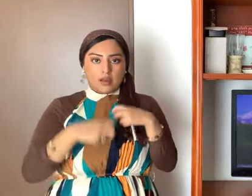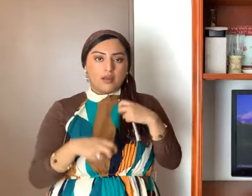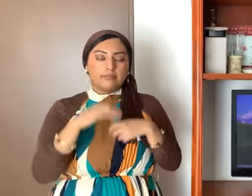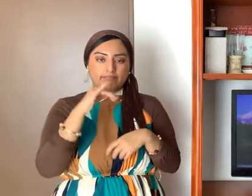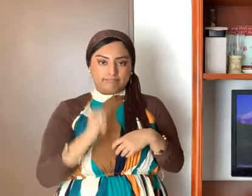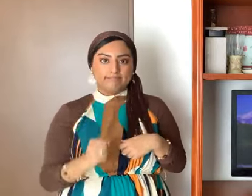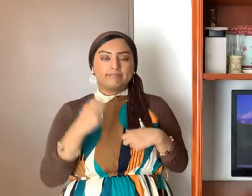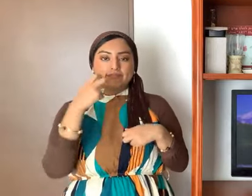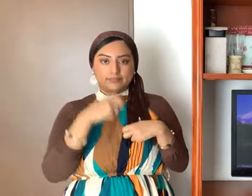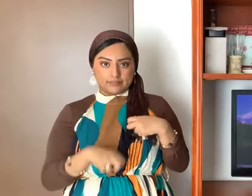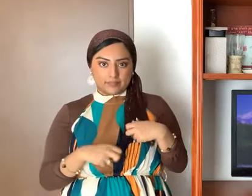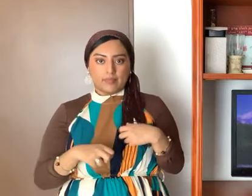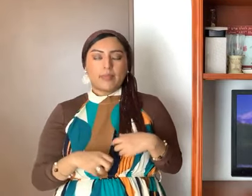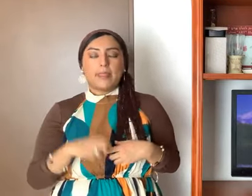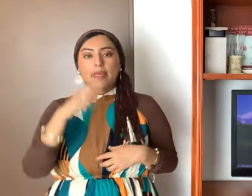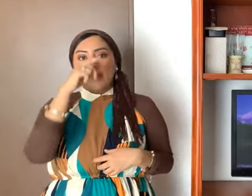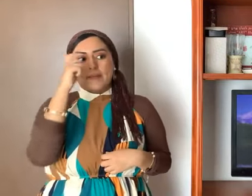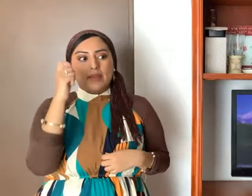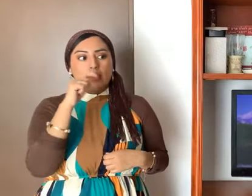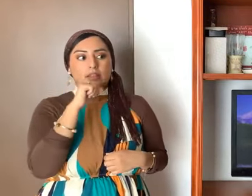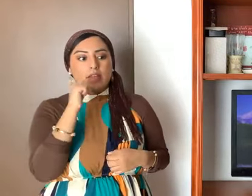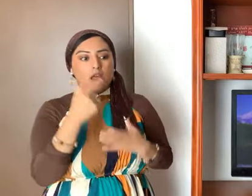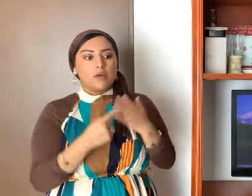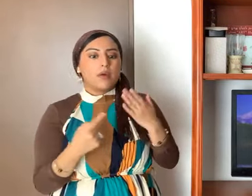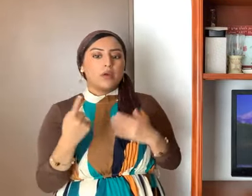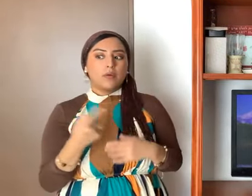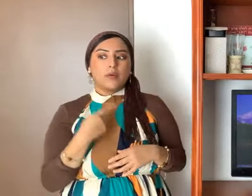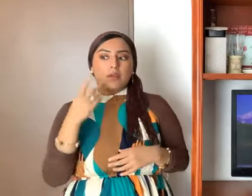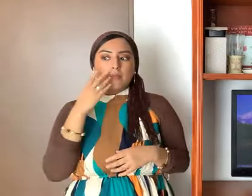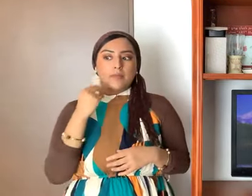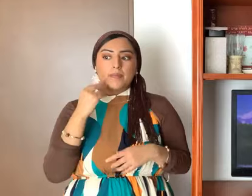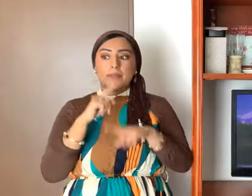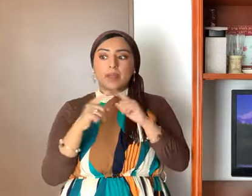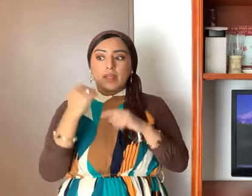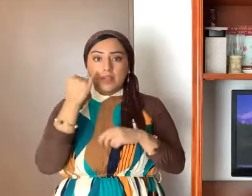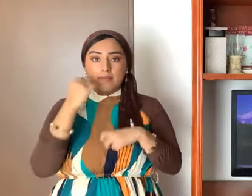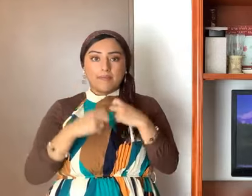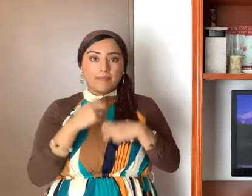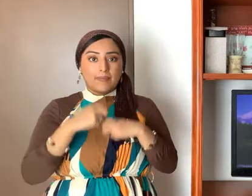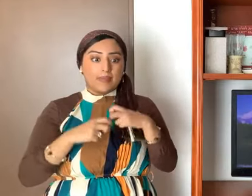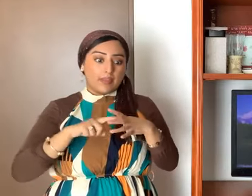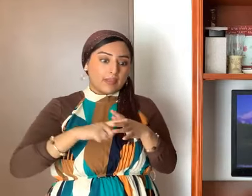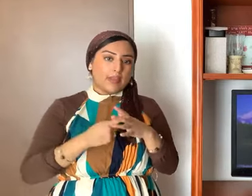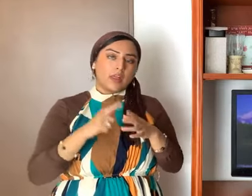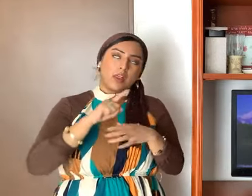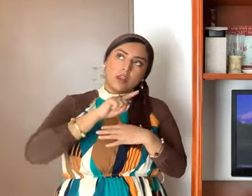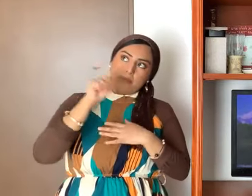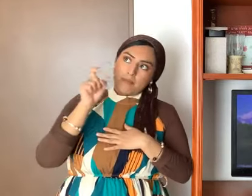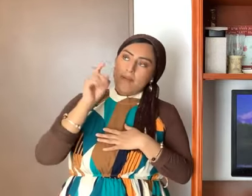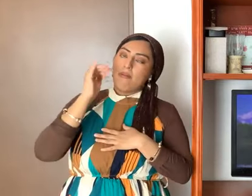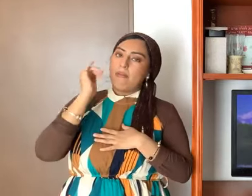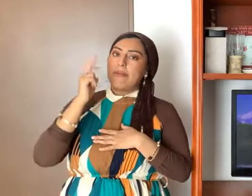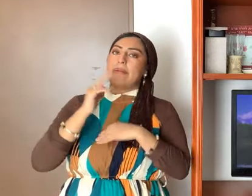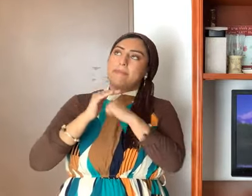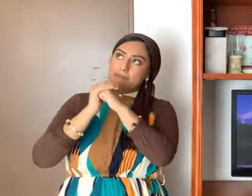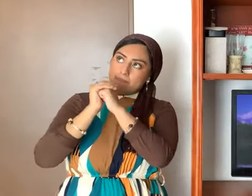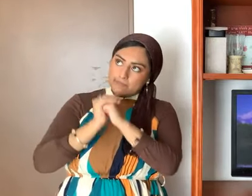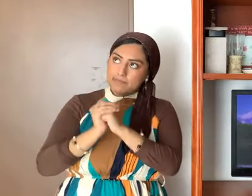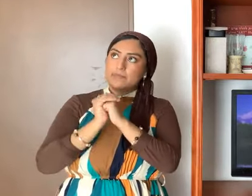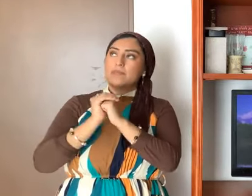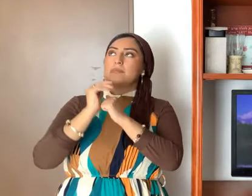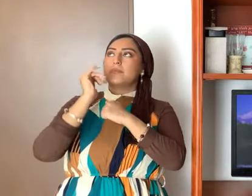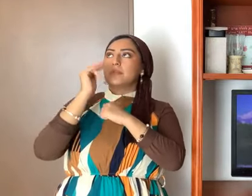sí es difícil. ¿Por qué? Pues porque no es lo que estamos acostumbrados. Pero si viene una tribulación, pídele al Eterno, clama al